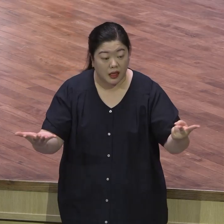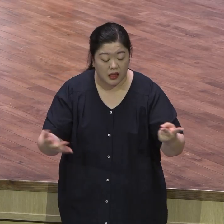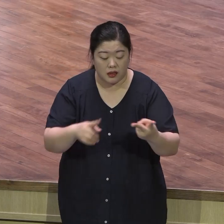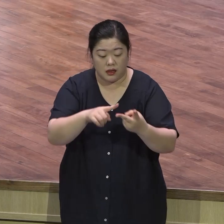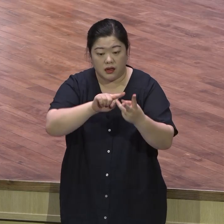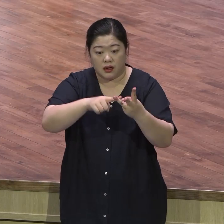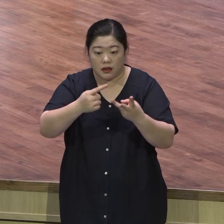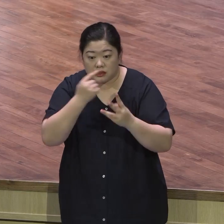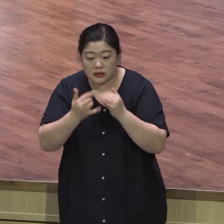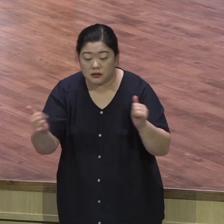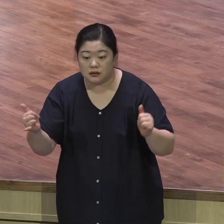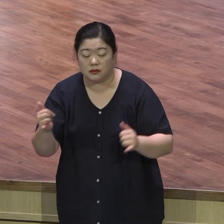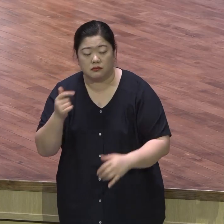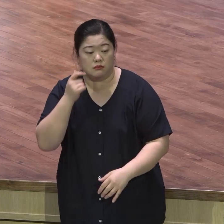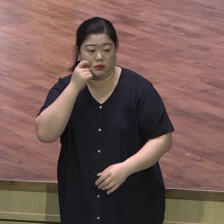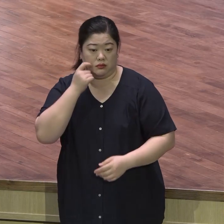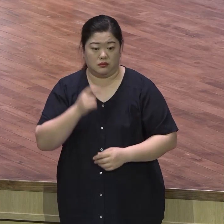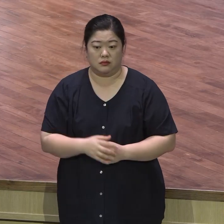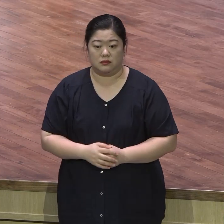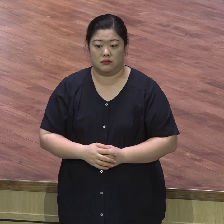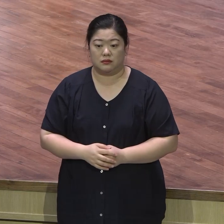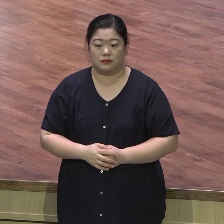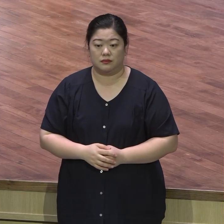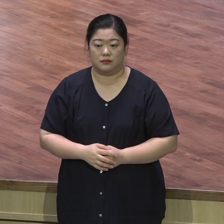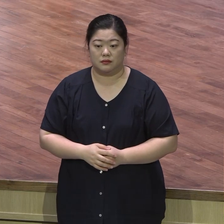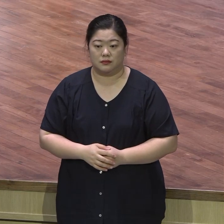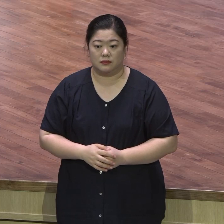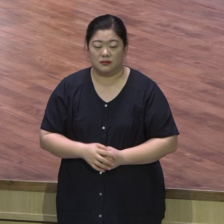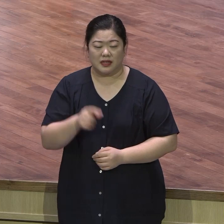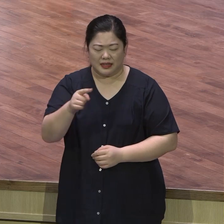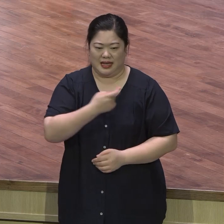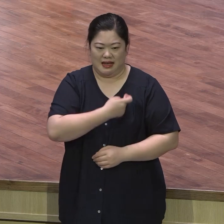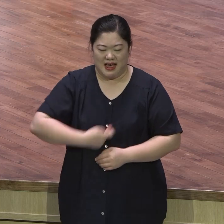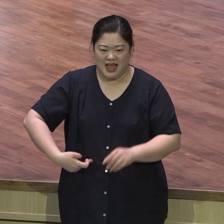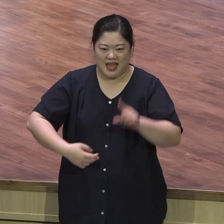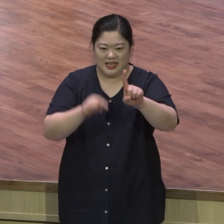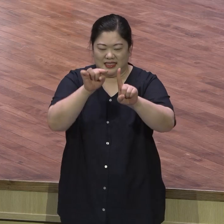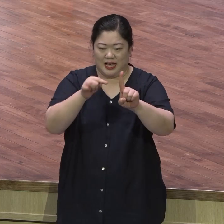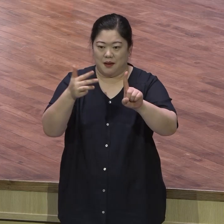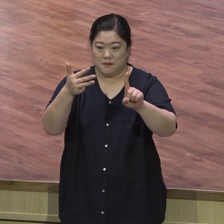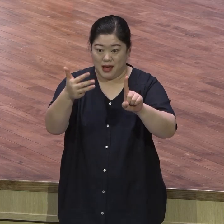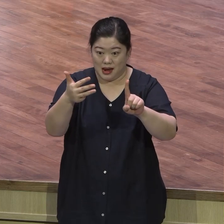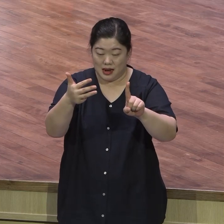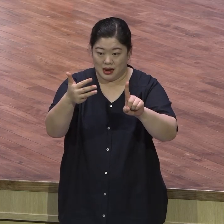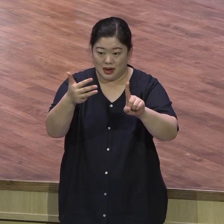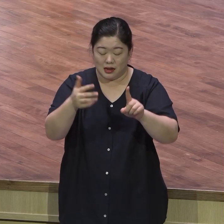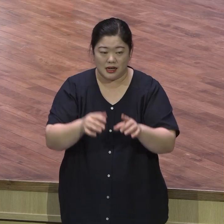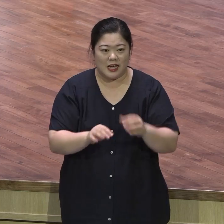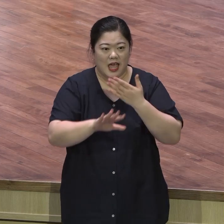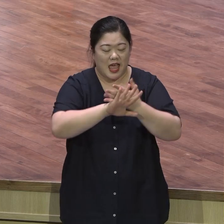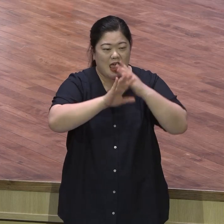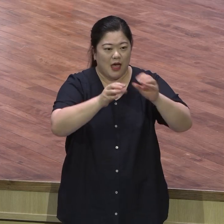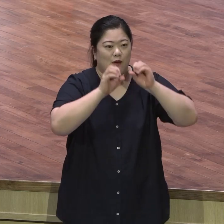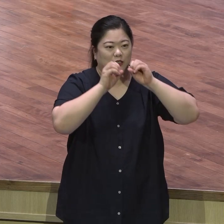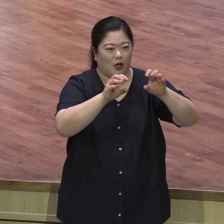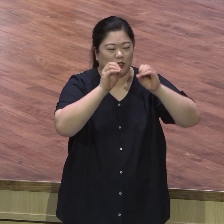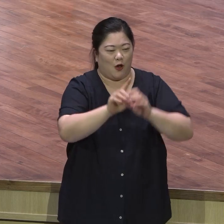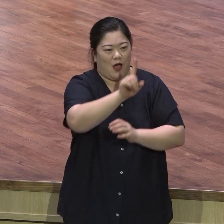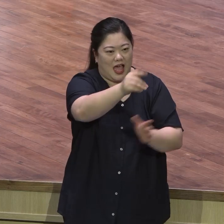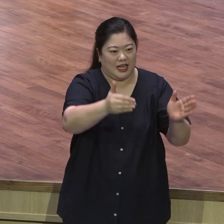이 말씀을요 성교적으로만 받으면 안 돼요 성교 산업 성교적 내